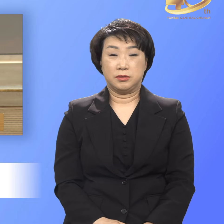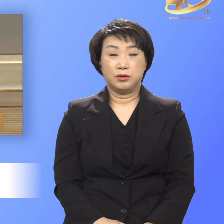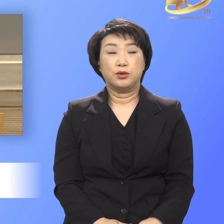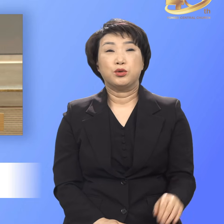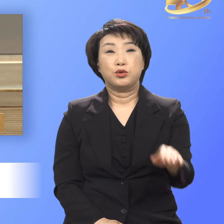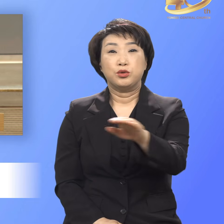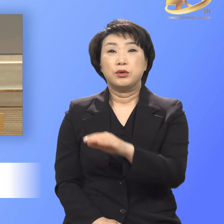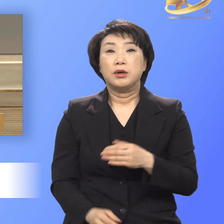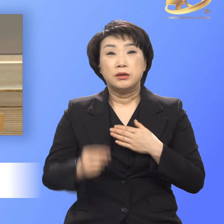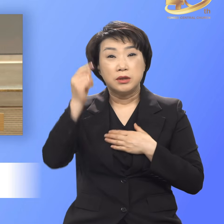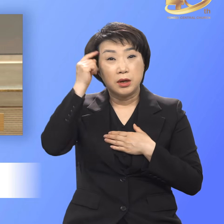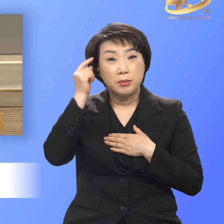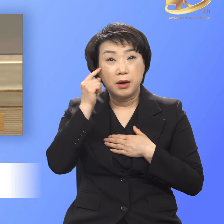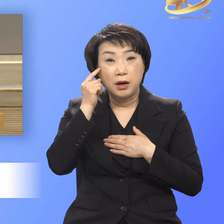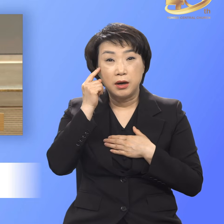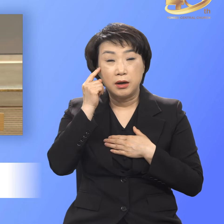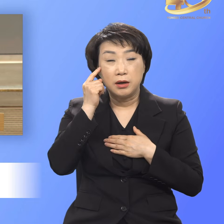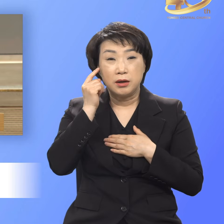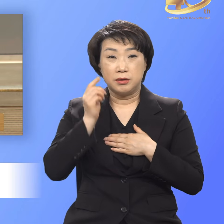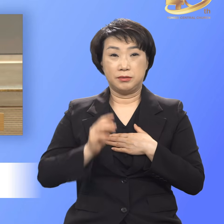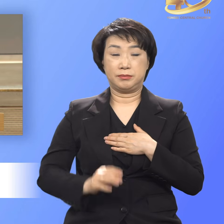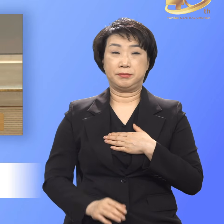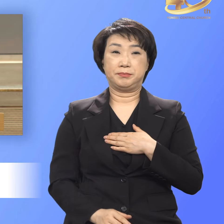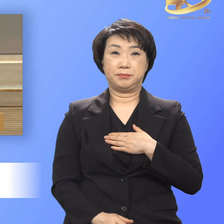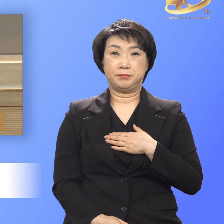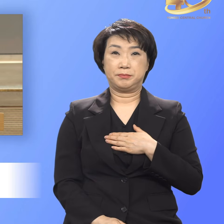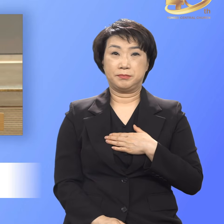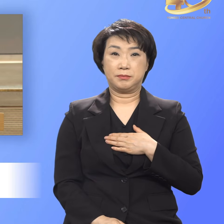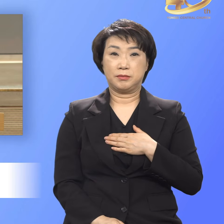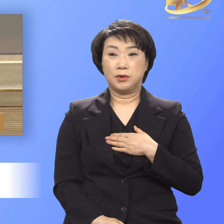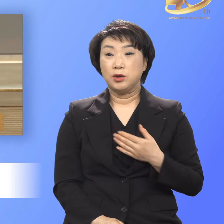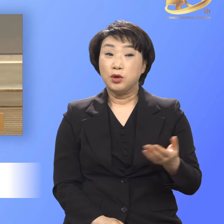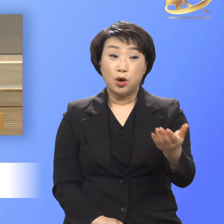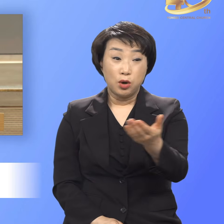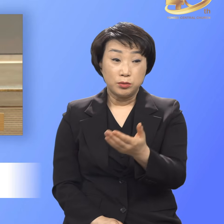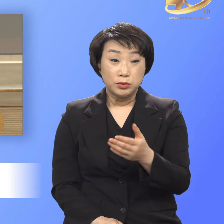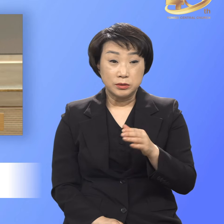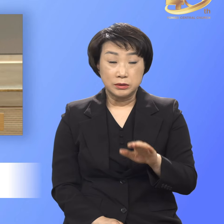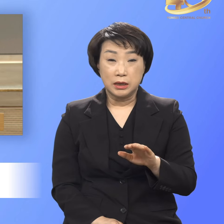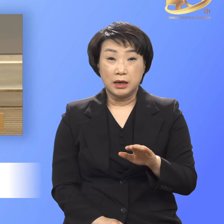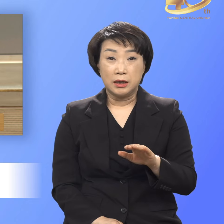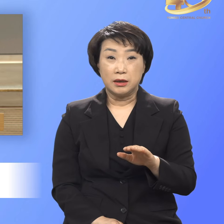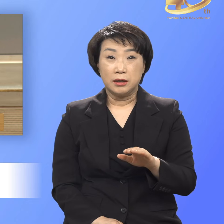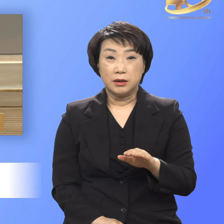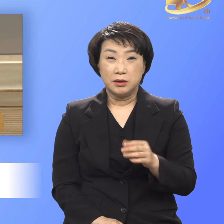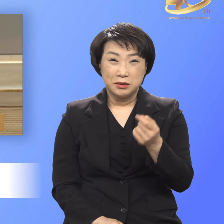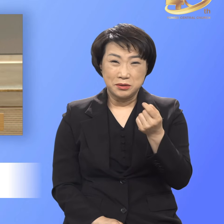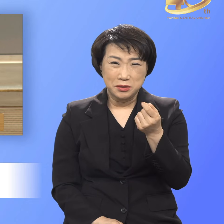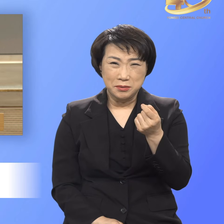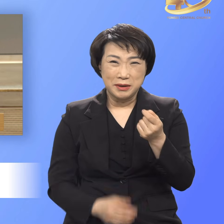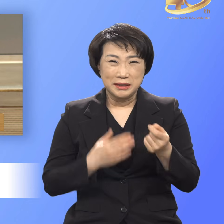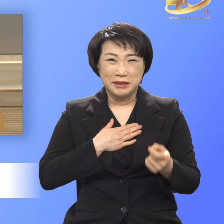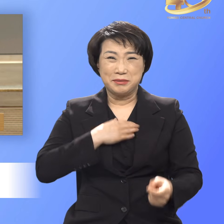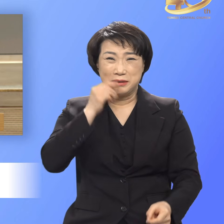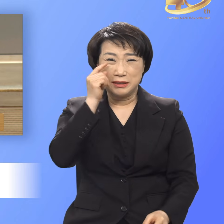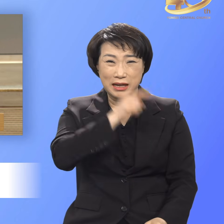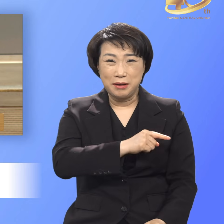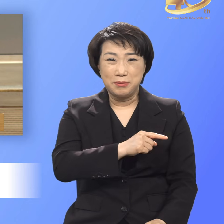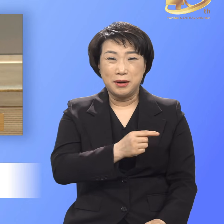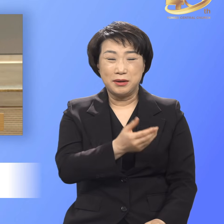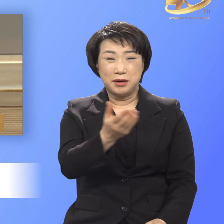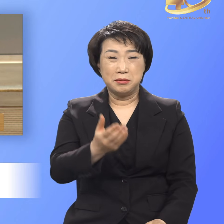우리가 잘 한번 생각해 보세요. 여러분들은 조금만 기분